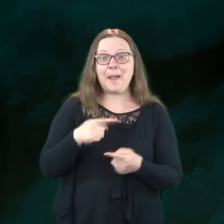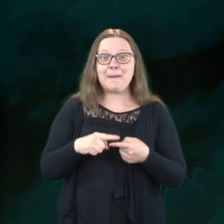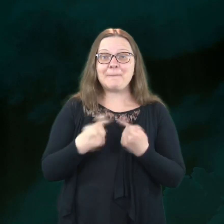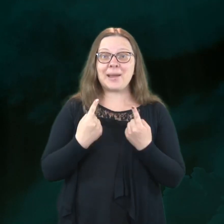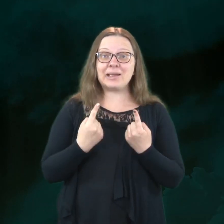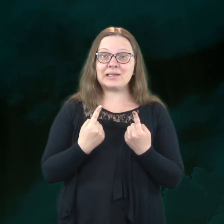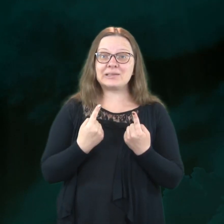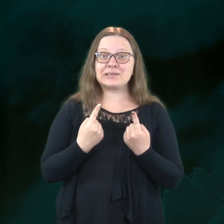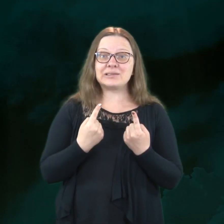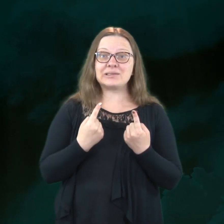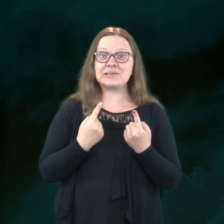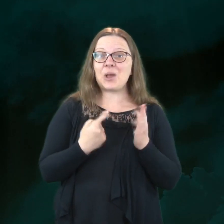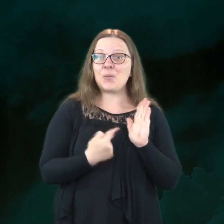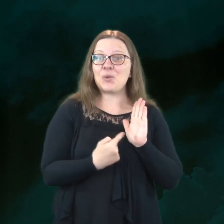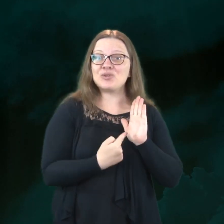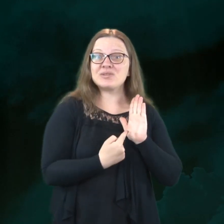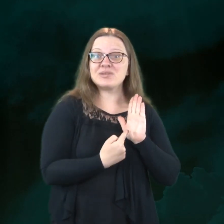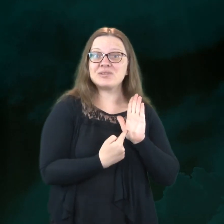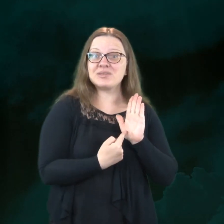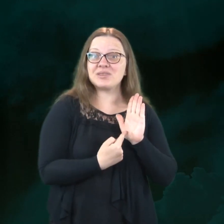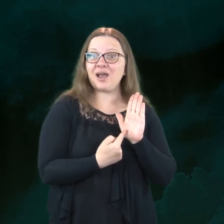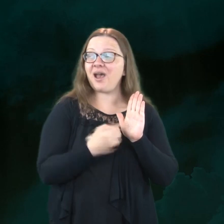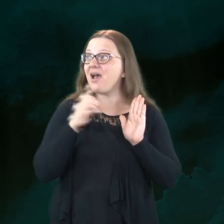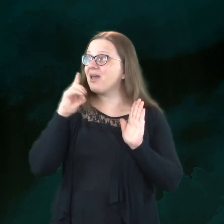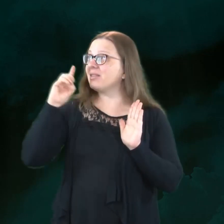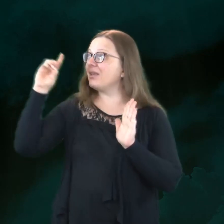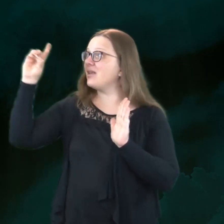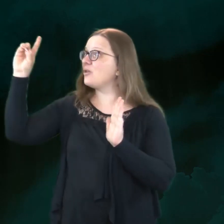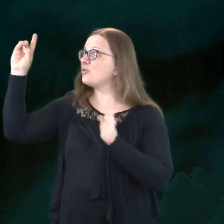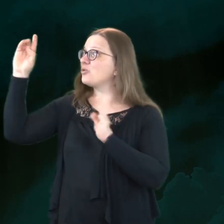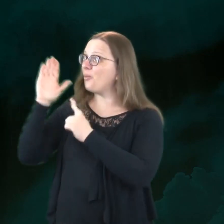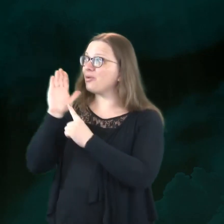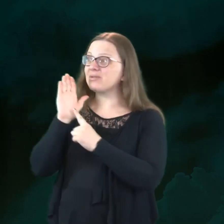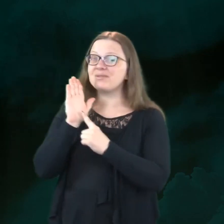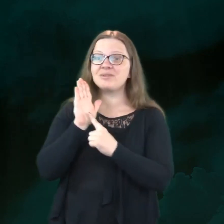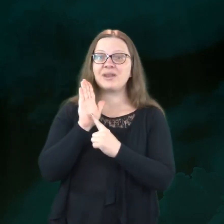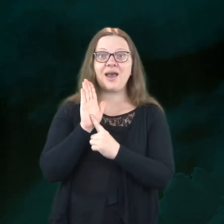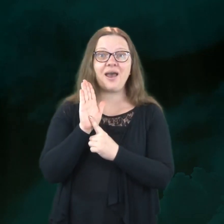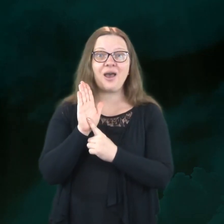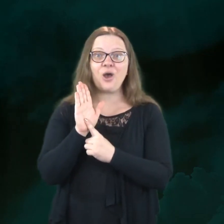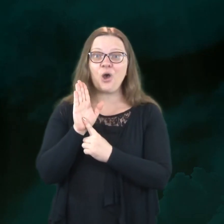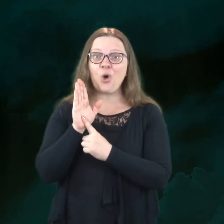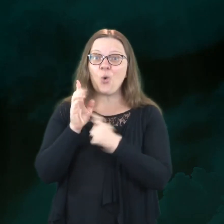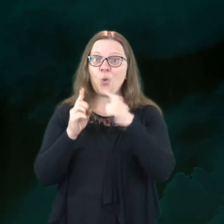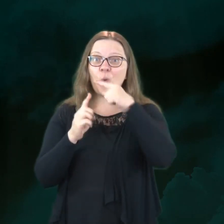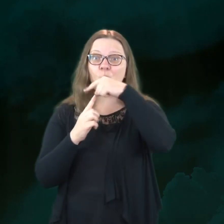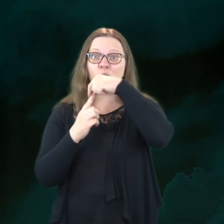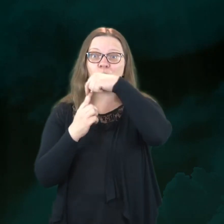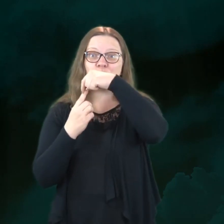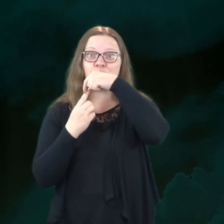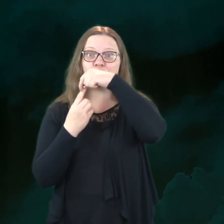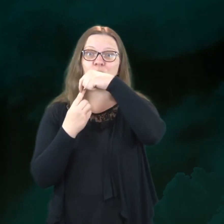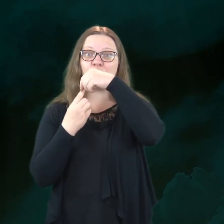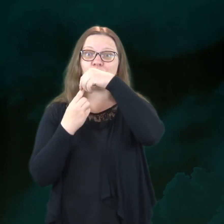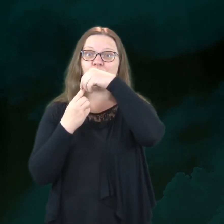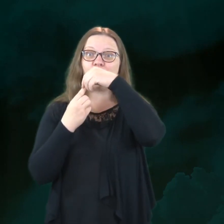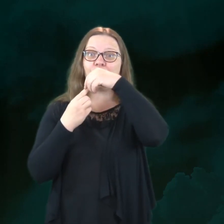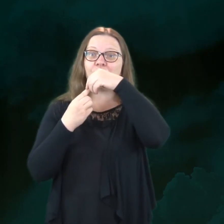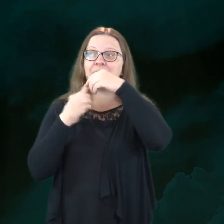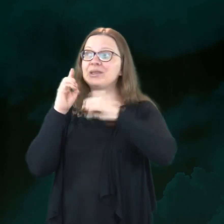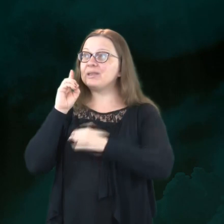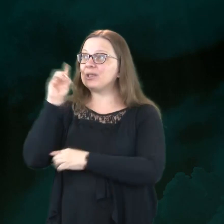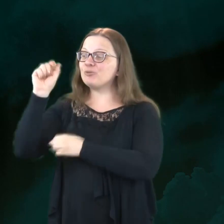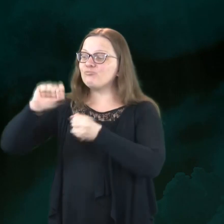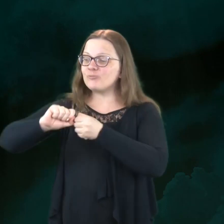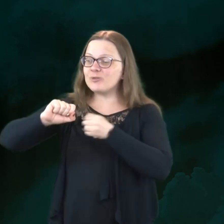só criador, que eles já tinham dificuldade de entender o Deus criador, o único Deus criador, eles tinham dificuldade de entender. Agora esse Deus